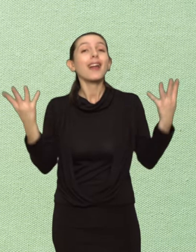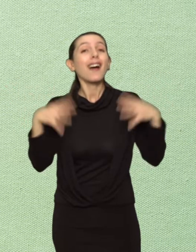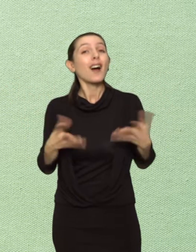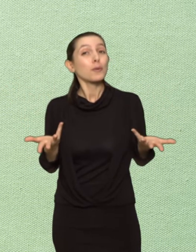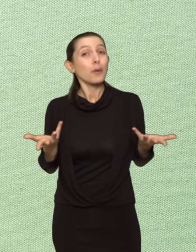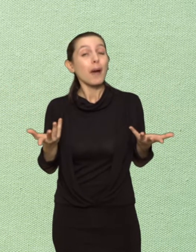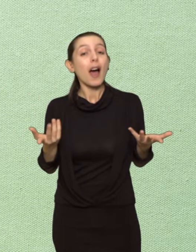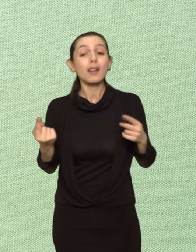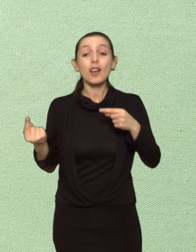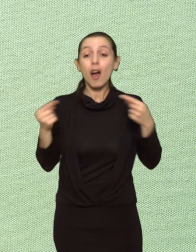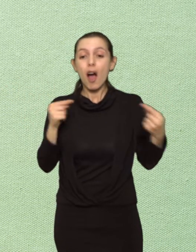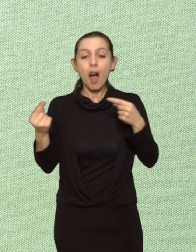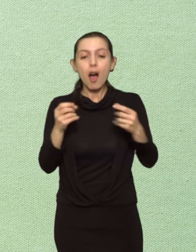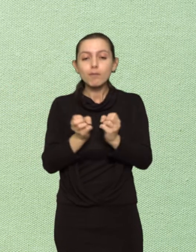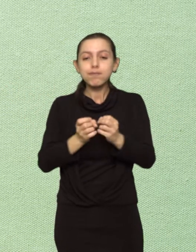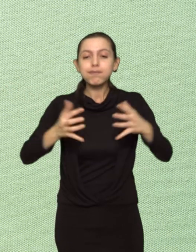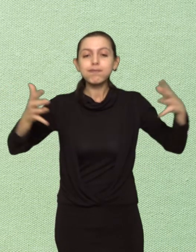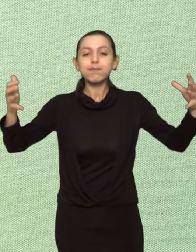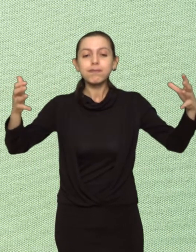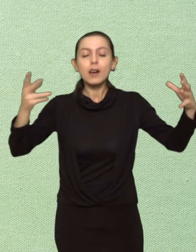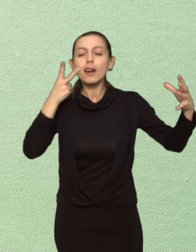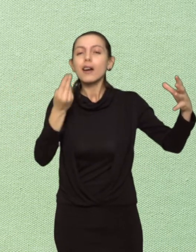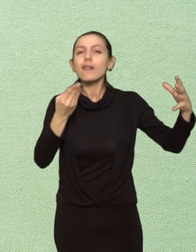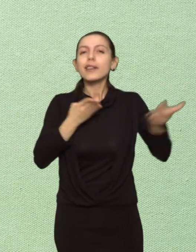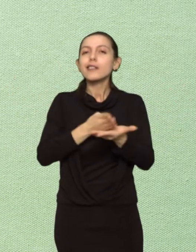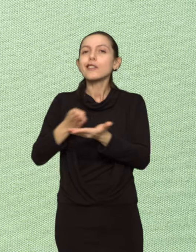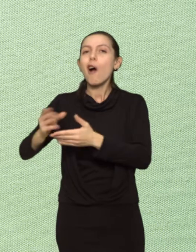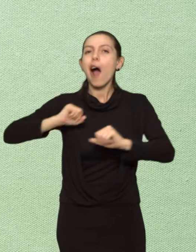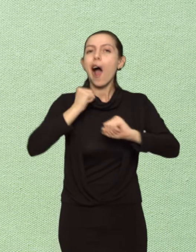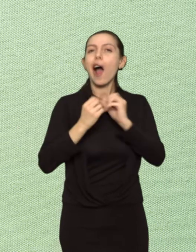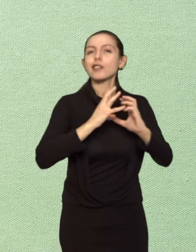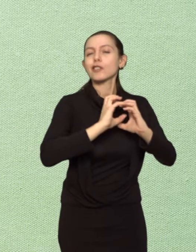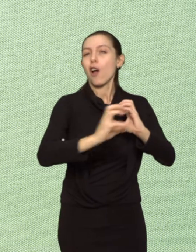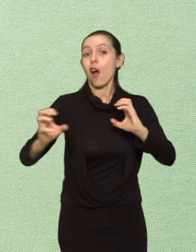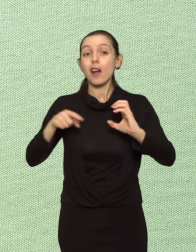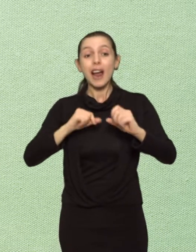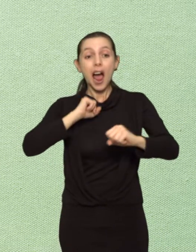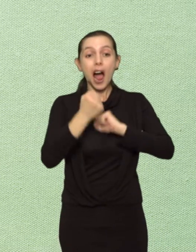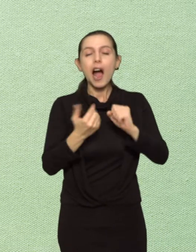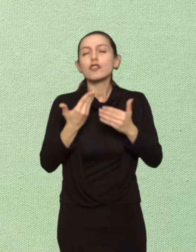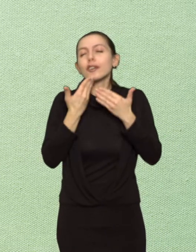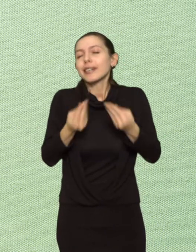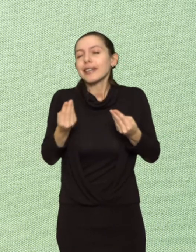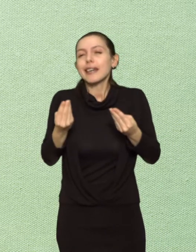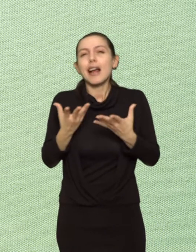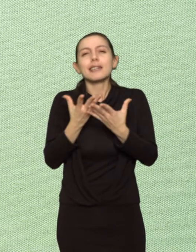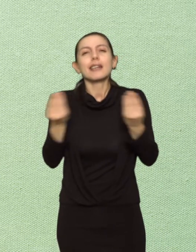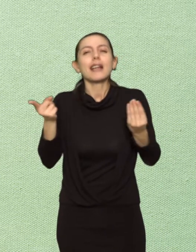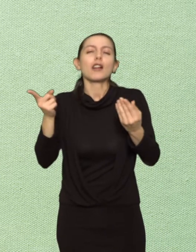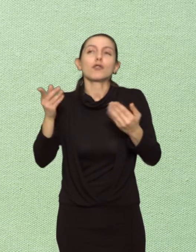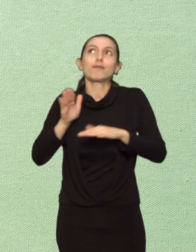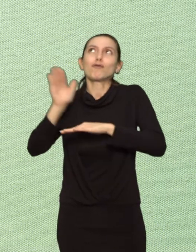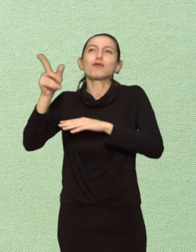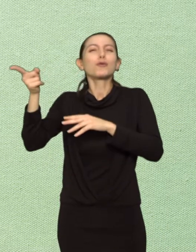ha cominciato a svilupparsi attraverso una serie di azioni a cui hanno contribuito molto le due